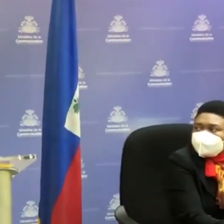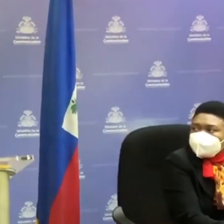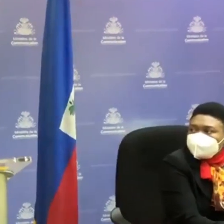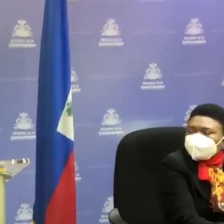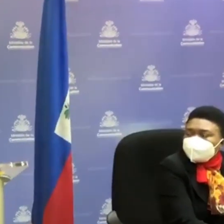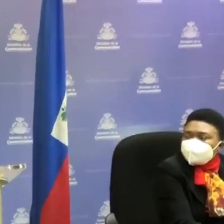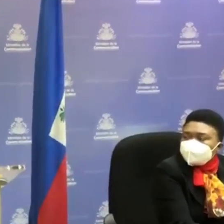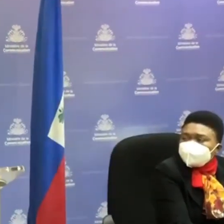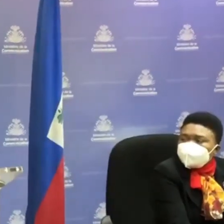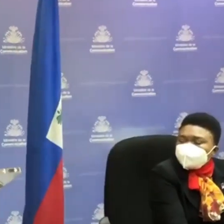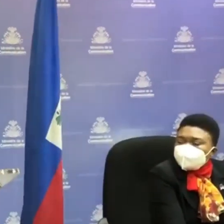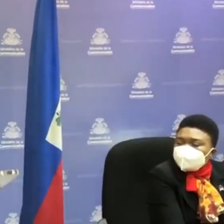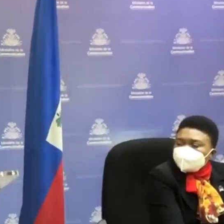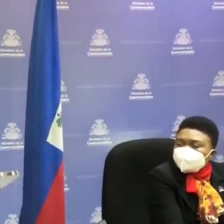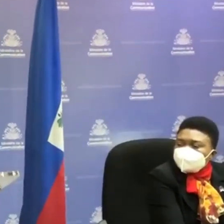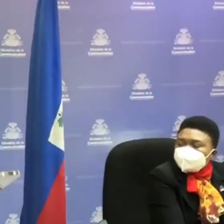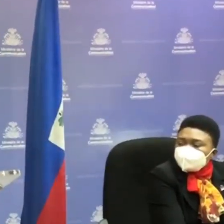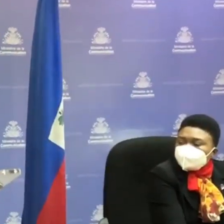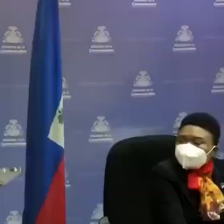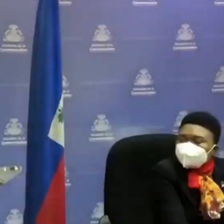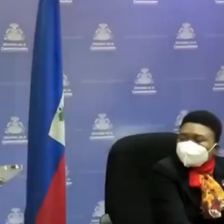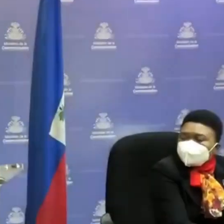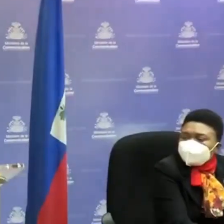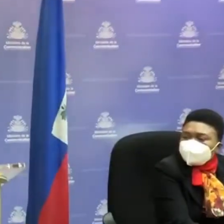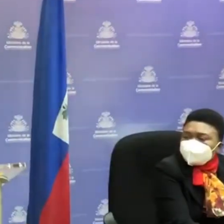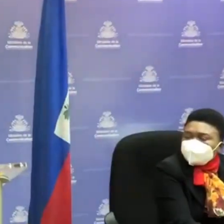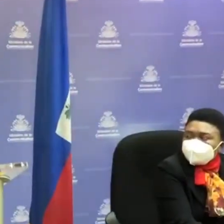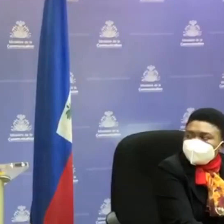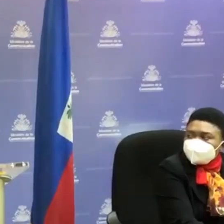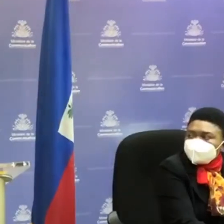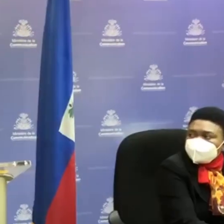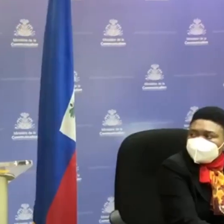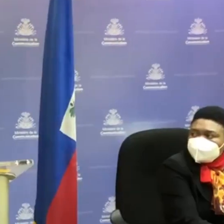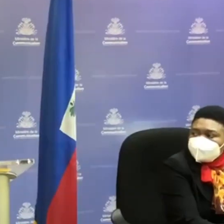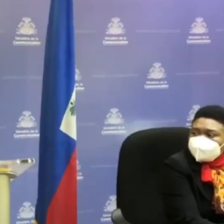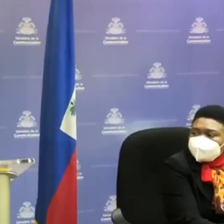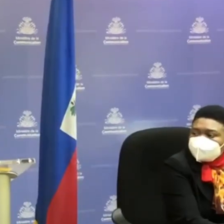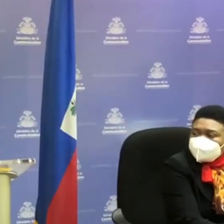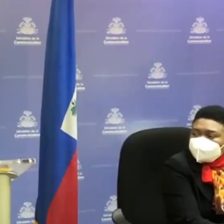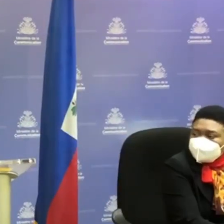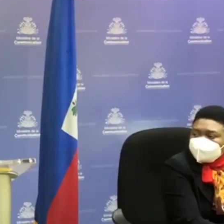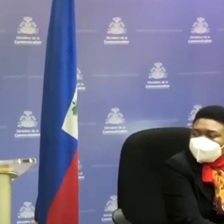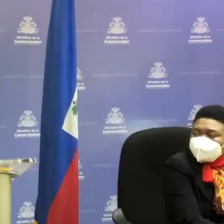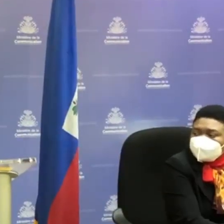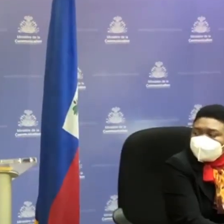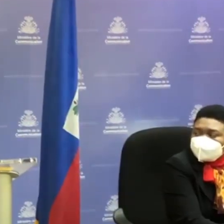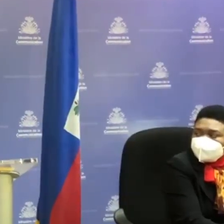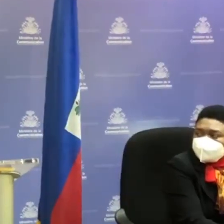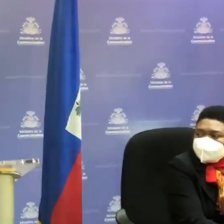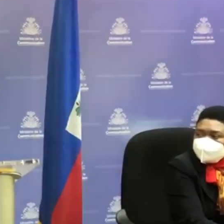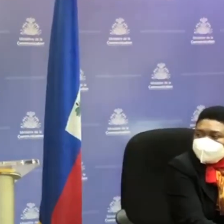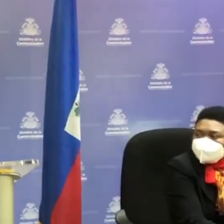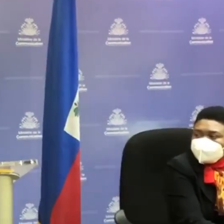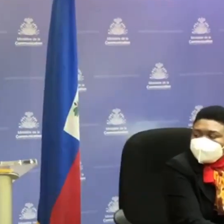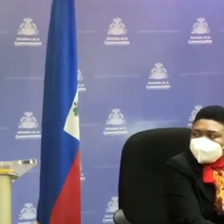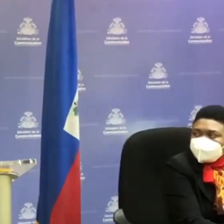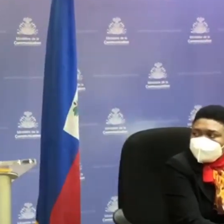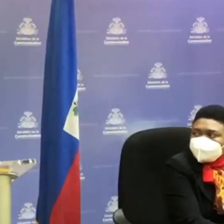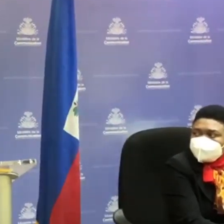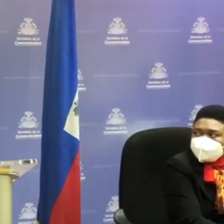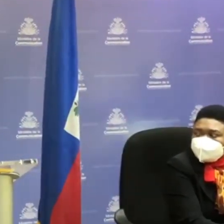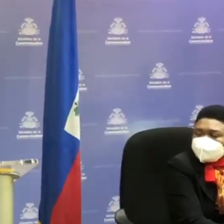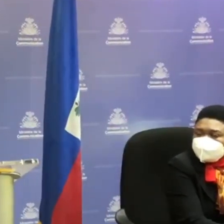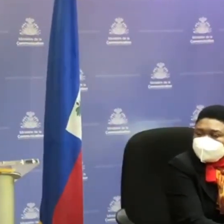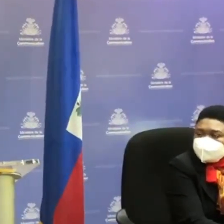proposé a éliminé poste premier ministre. Nous avons gagné un président de la République qui est à la fois chef